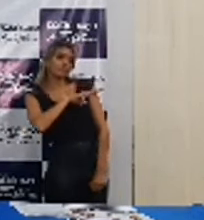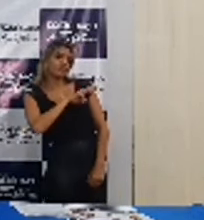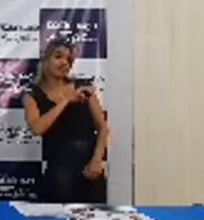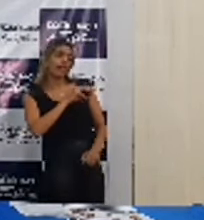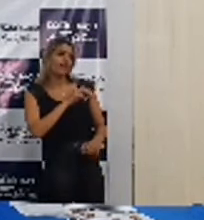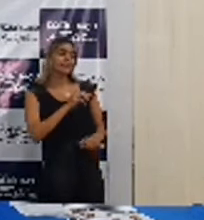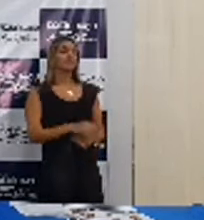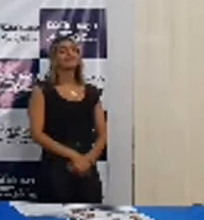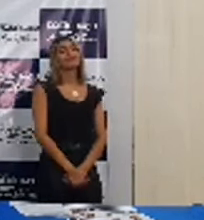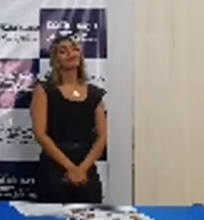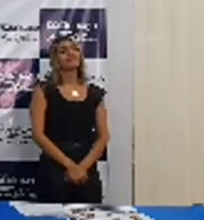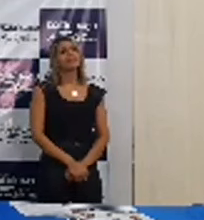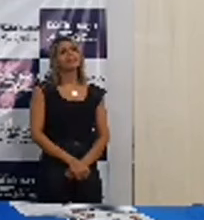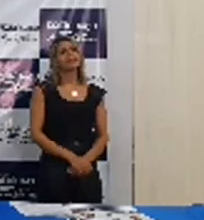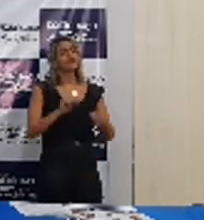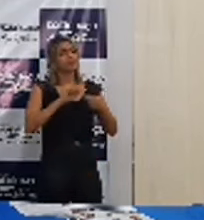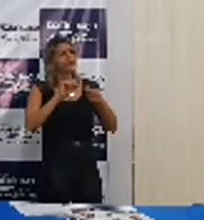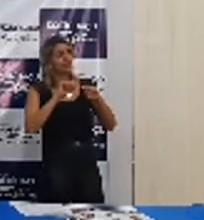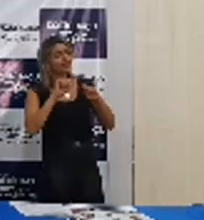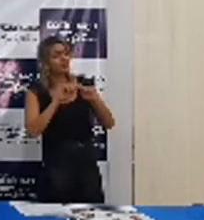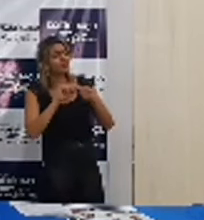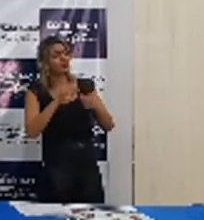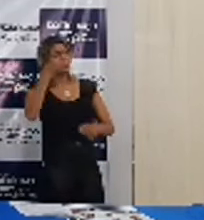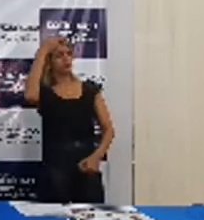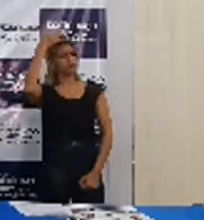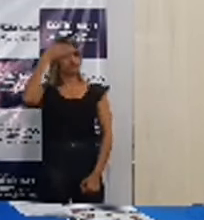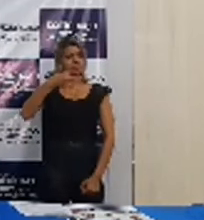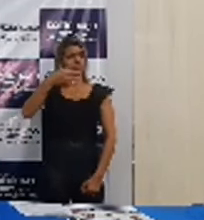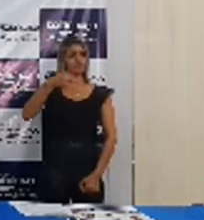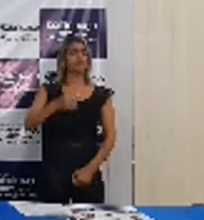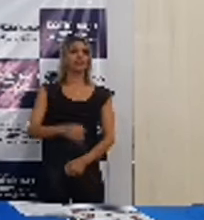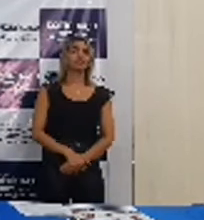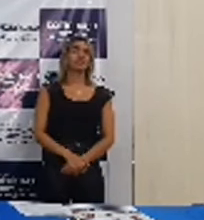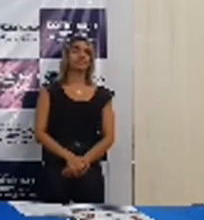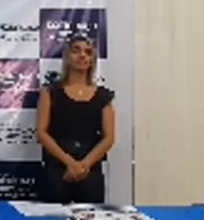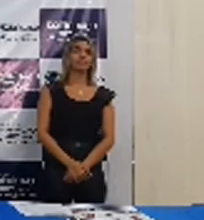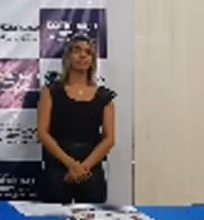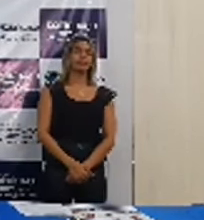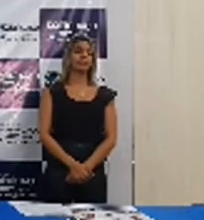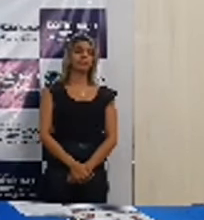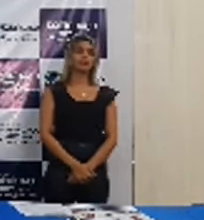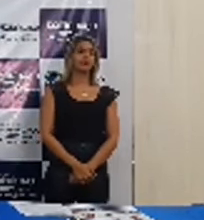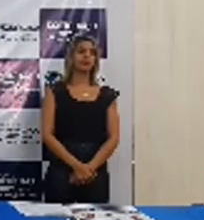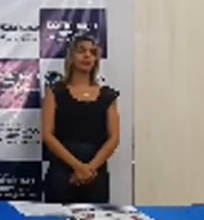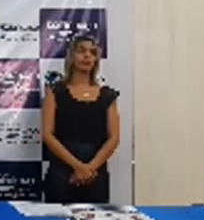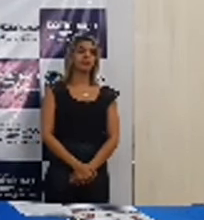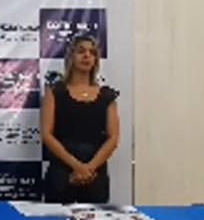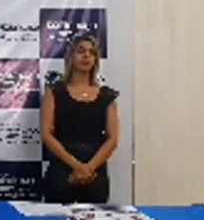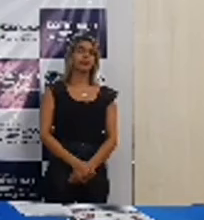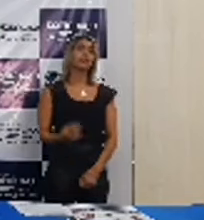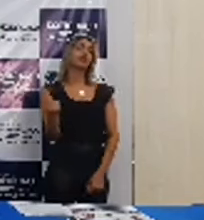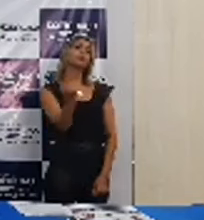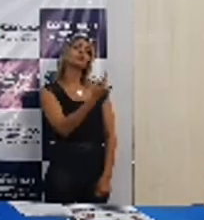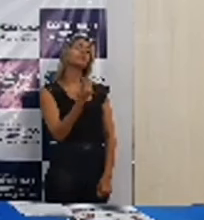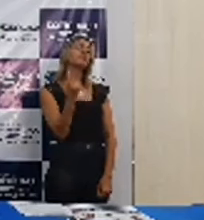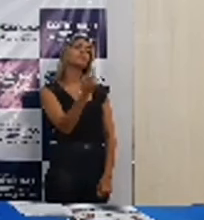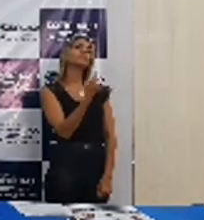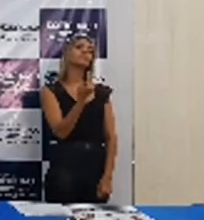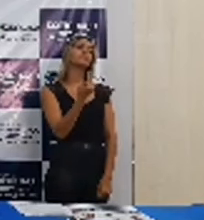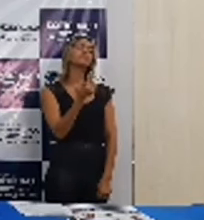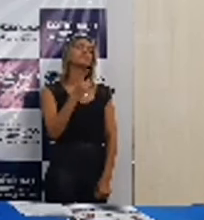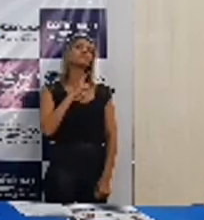social, fechamento de comércio, tomar todas as medidas preventivas, conscientização da sua população, se nós temos a maior parte